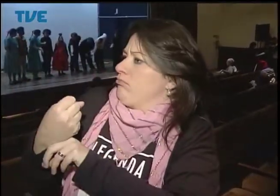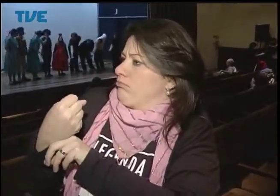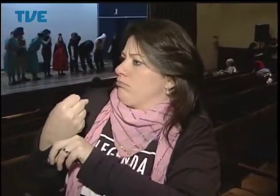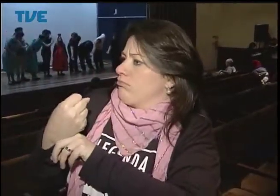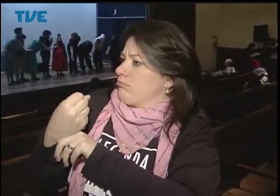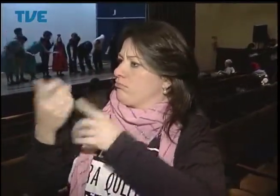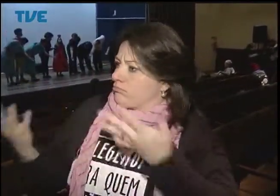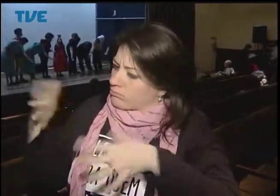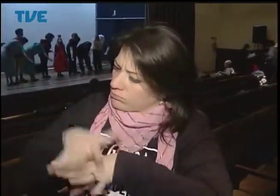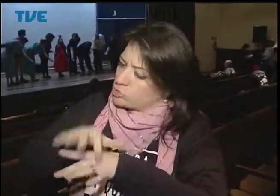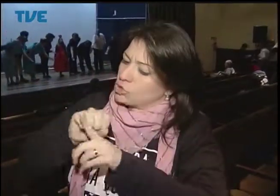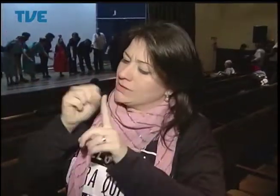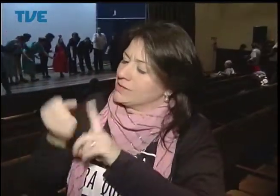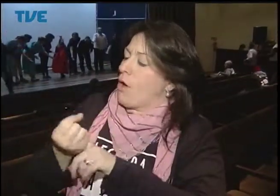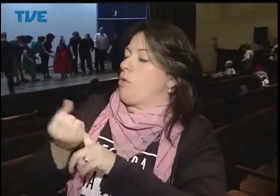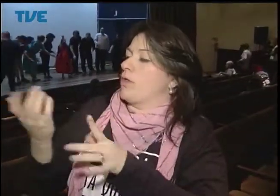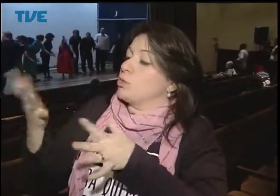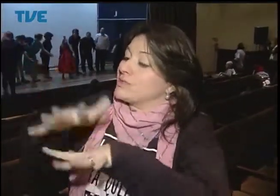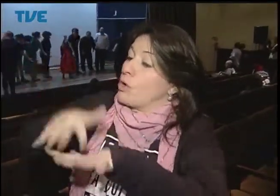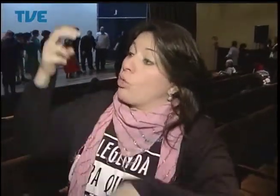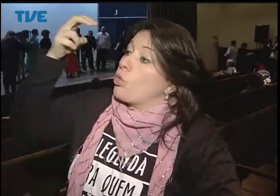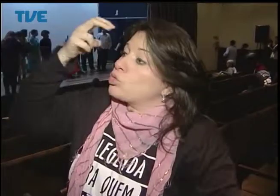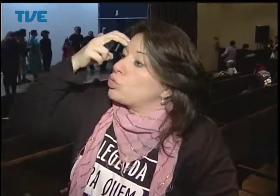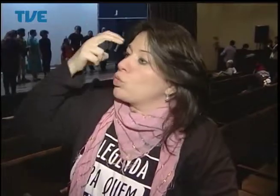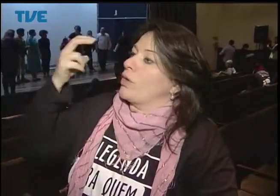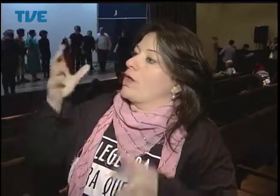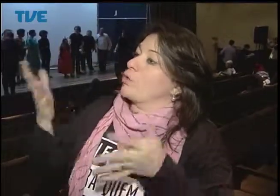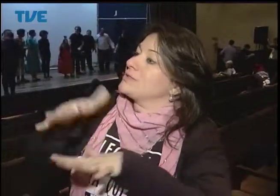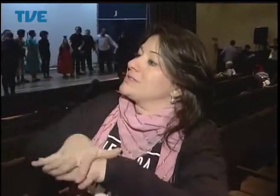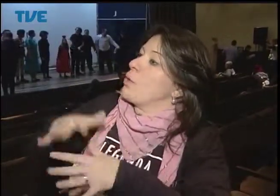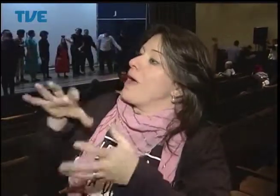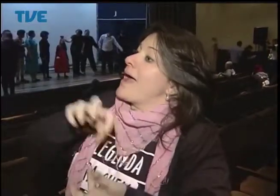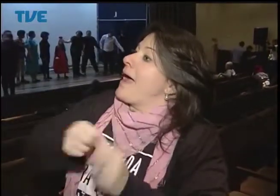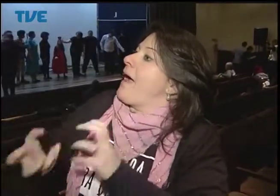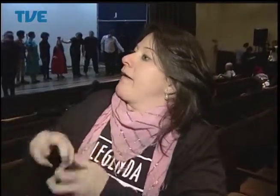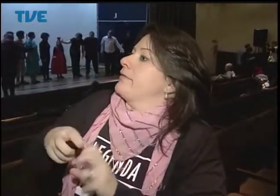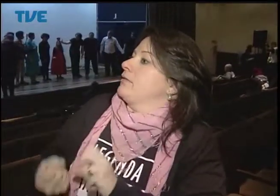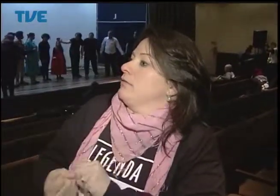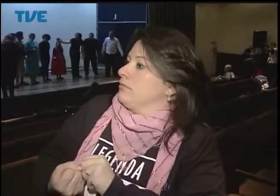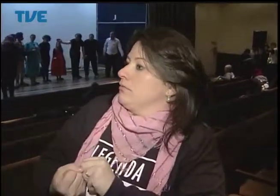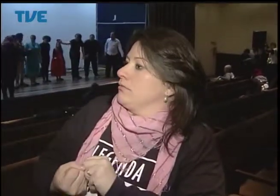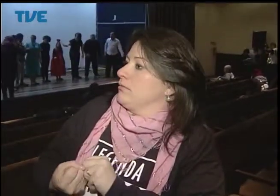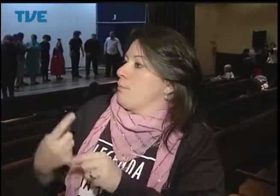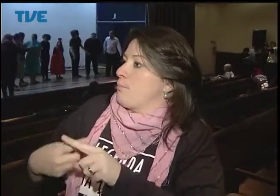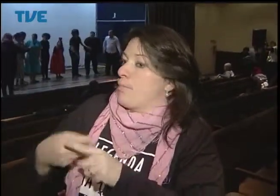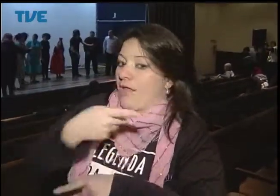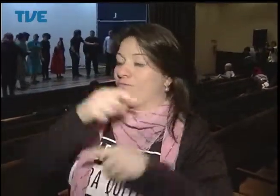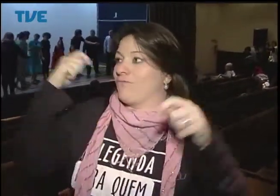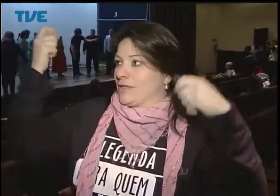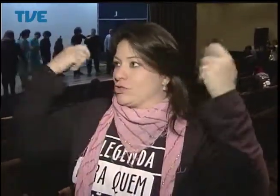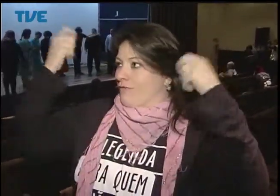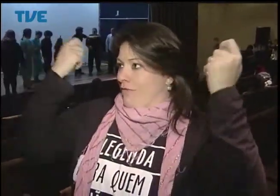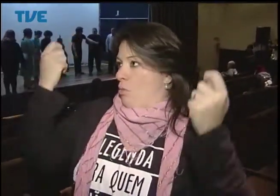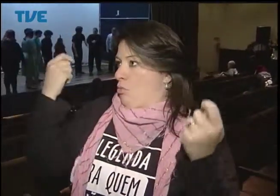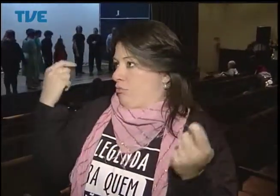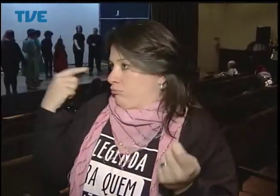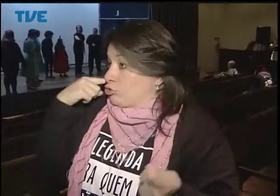são capazes de passar por essa inclusão social, né, e aceitação da cultura surda. Porque aqui